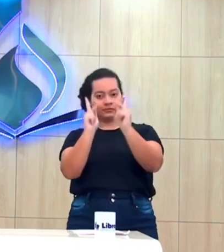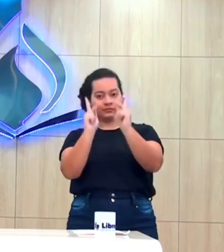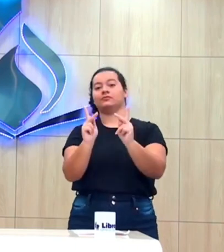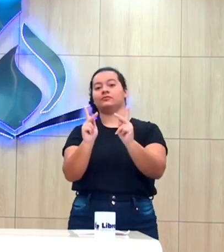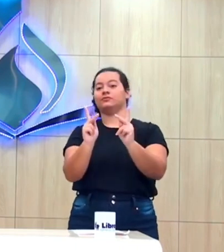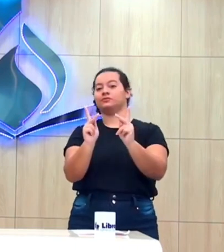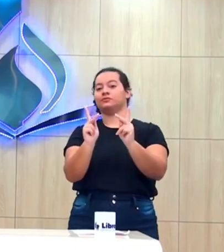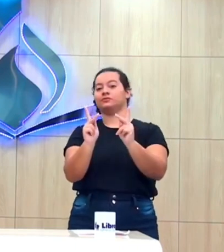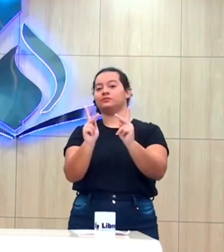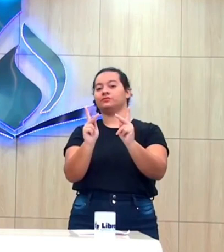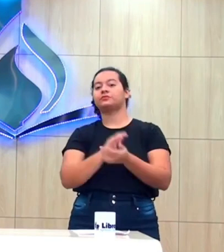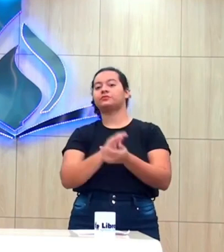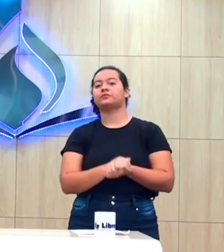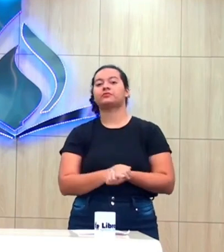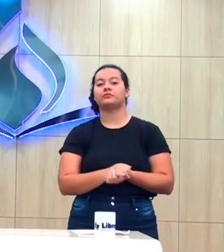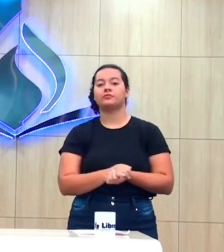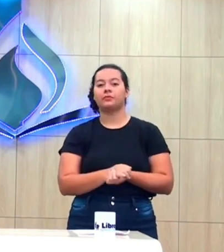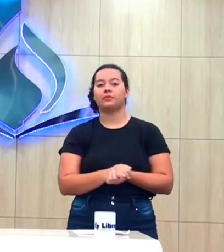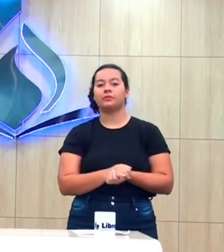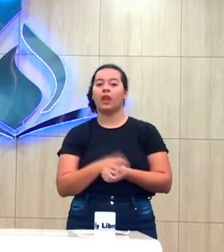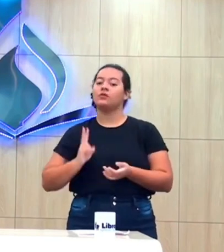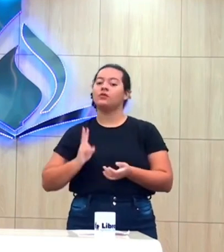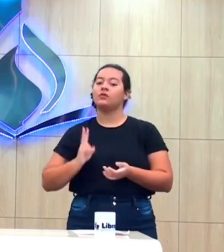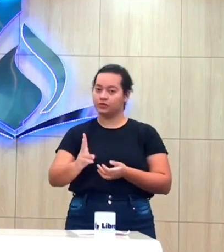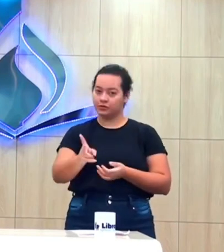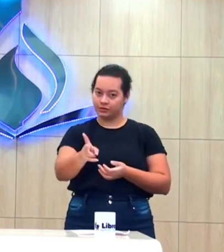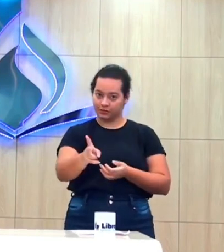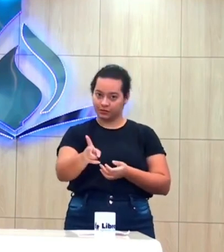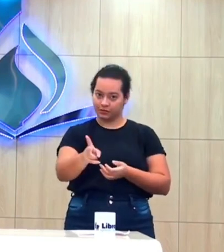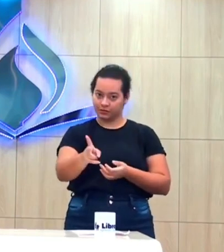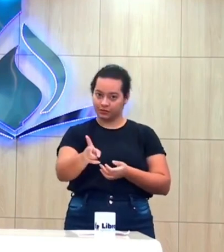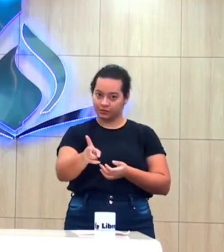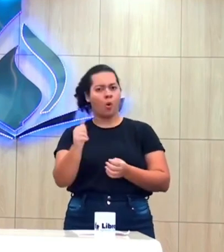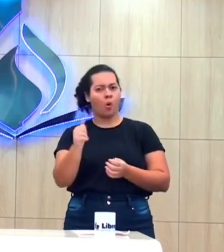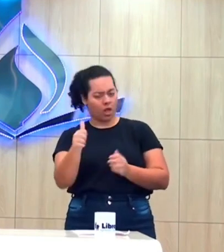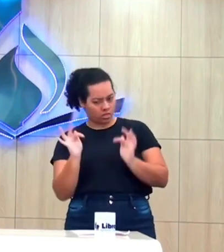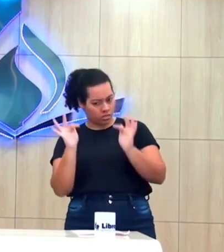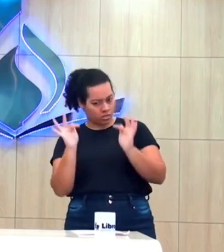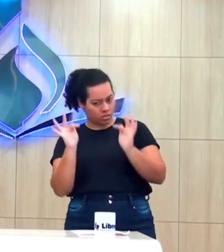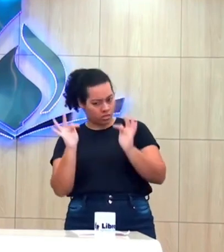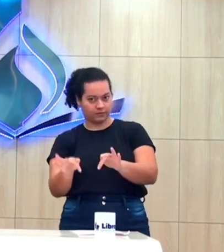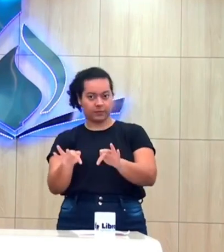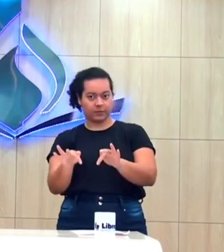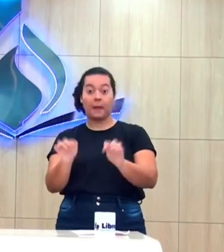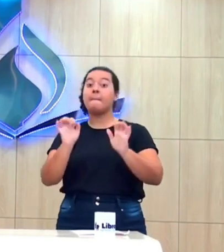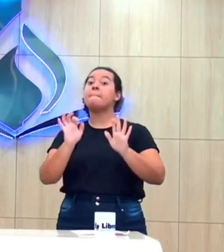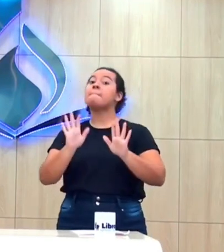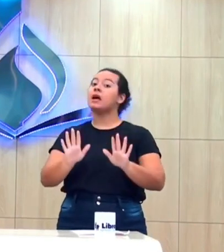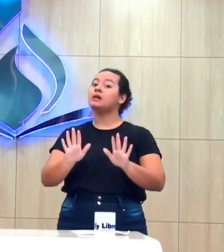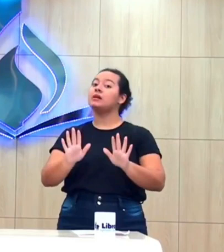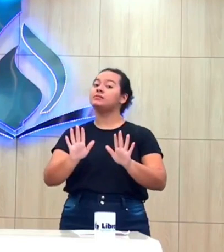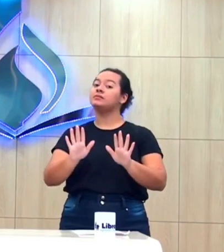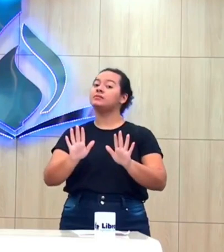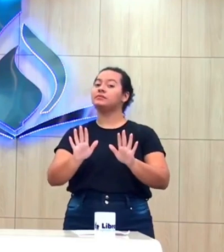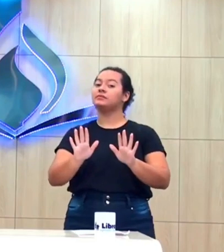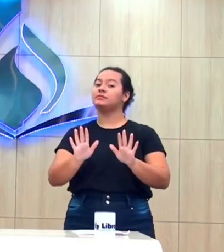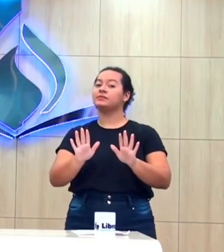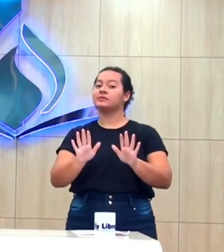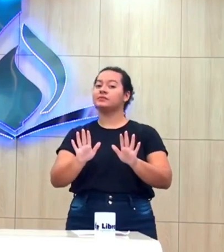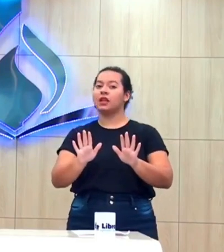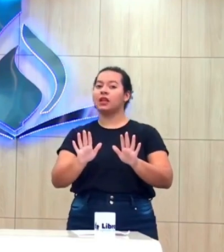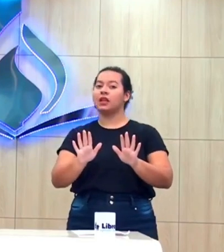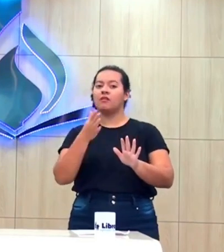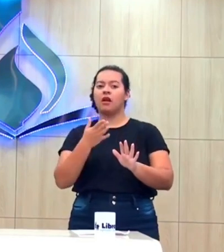Agora nós vamos dar continuidade, já estamos encerrando, mas vieram